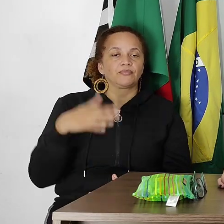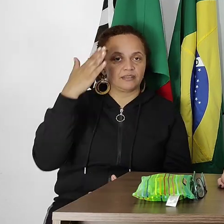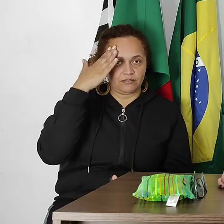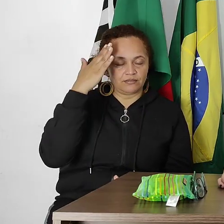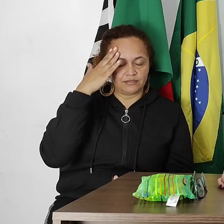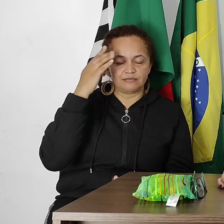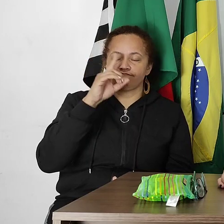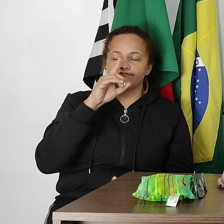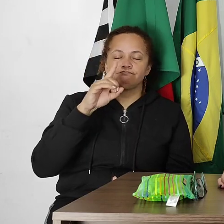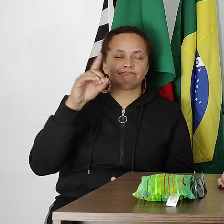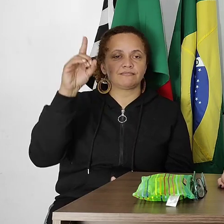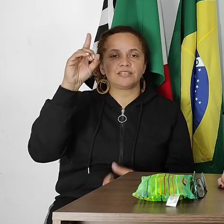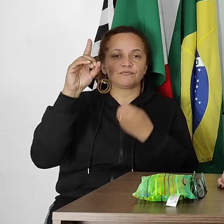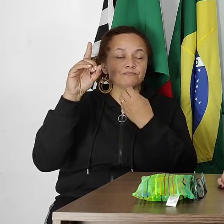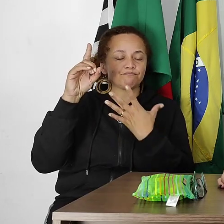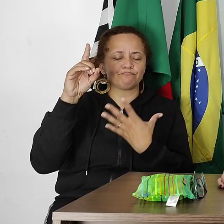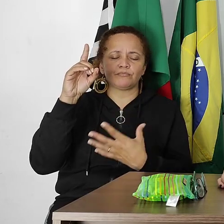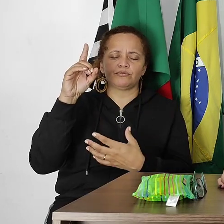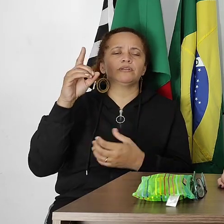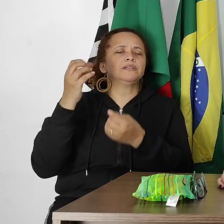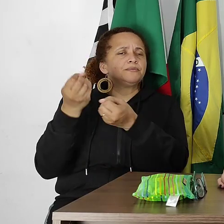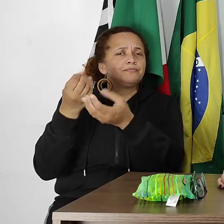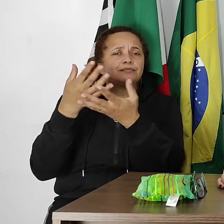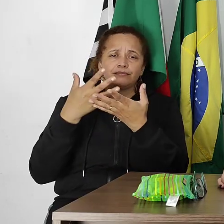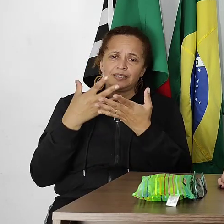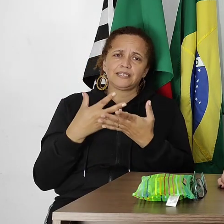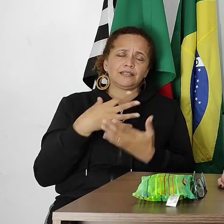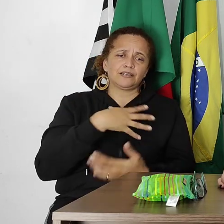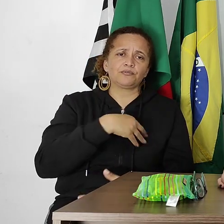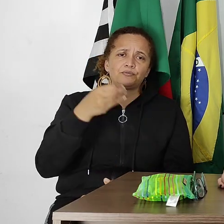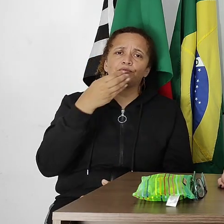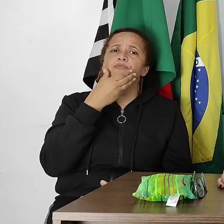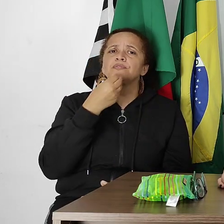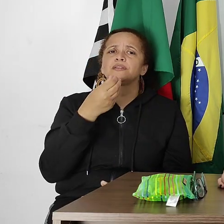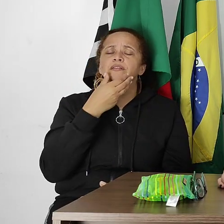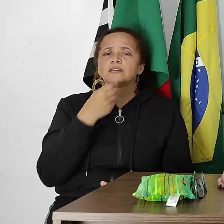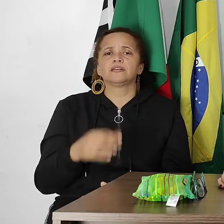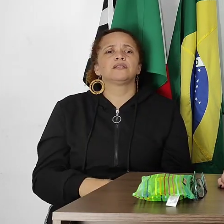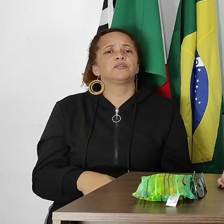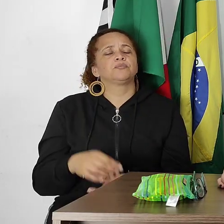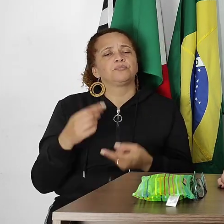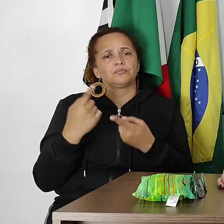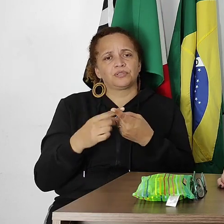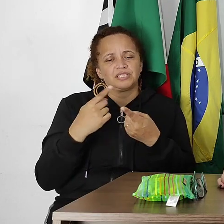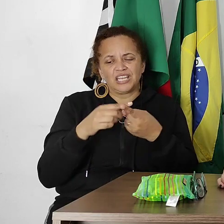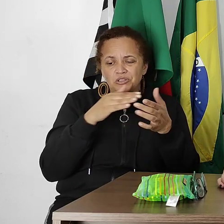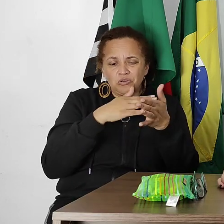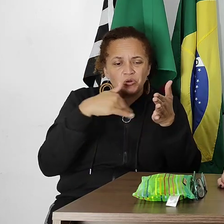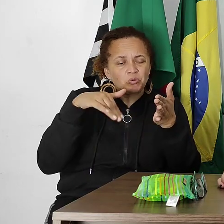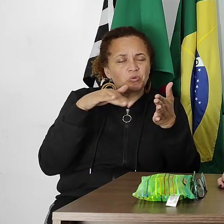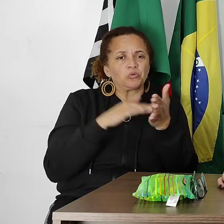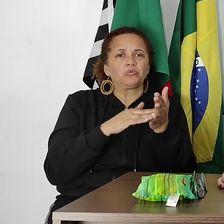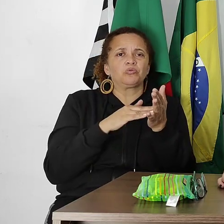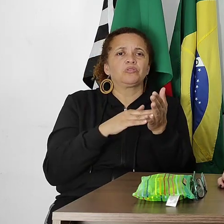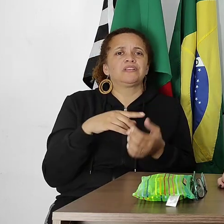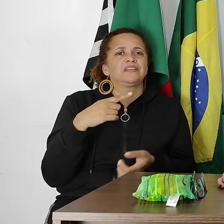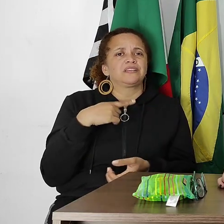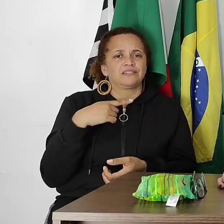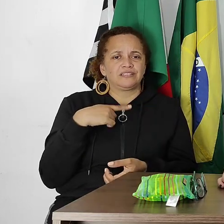que Deus até hoje me deu esse filho. Porque Ele saberia que a decisão que eu